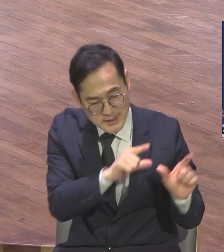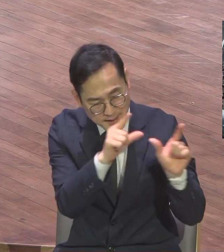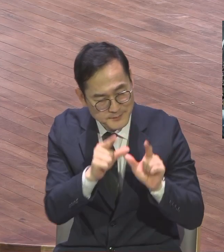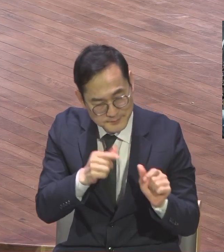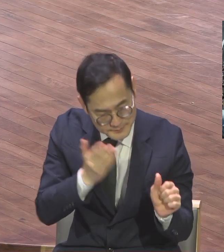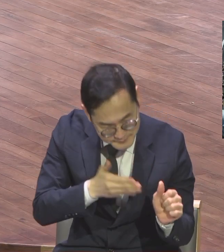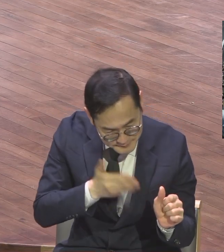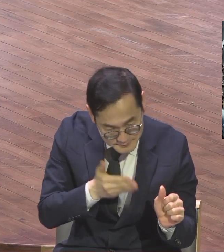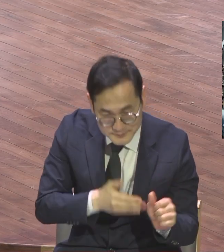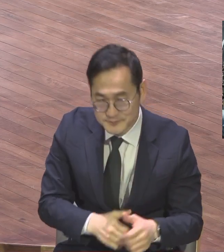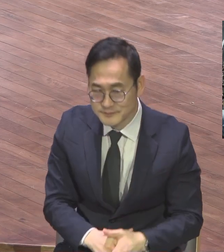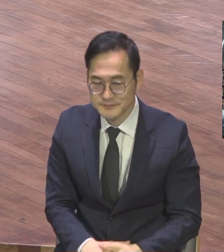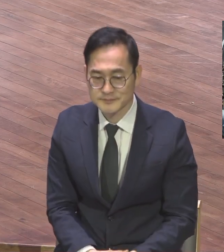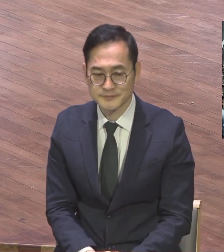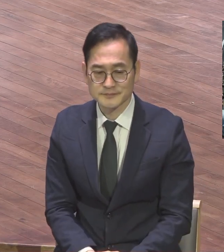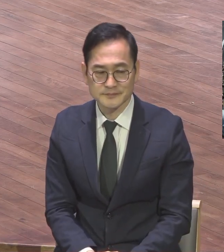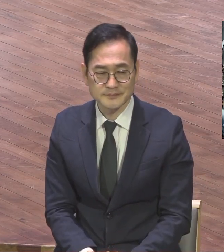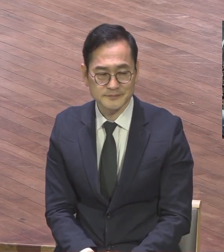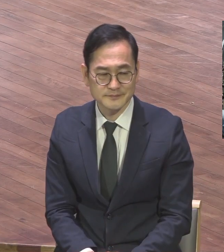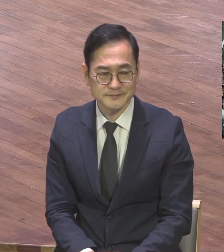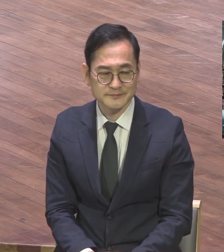삽시다.